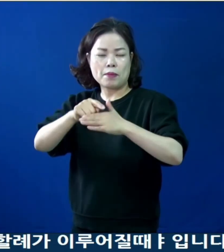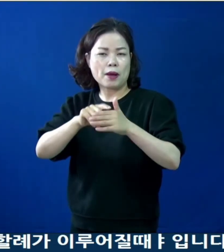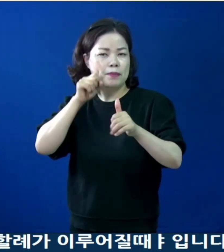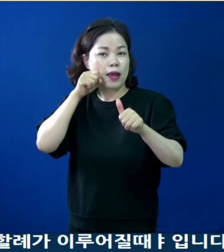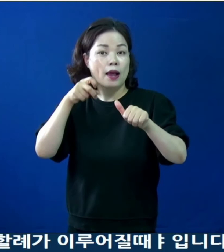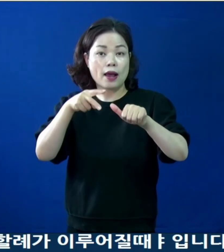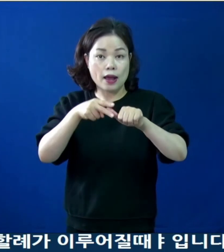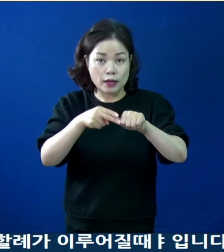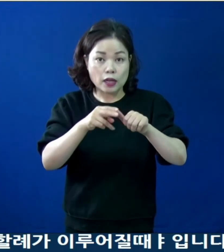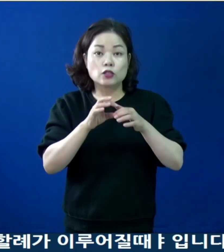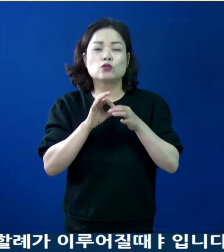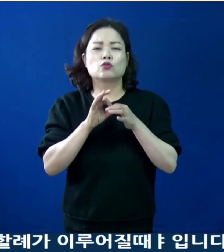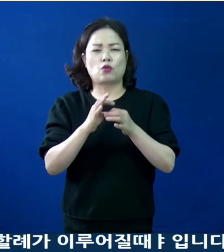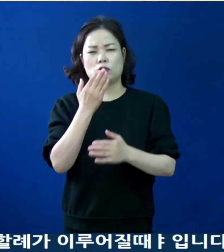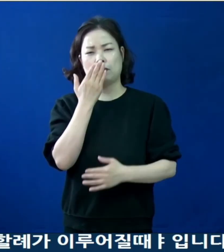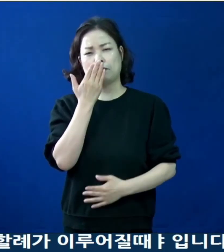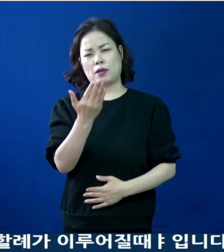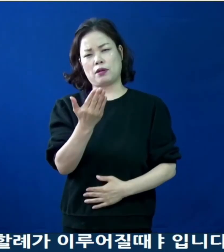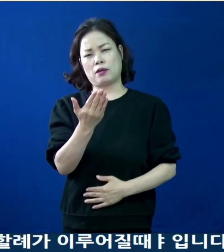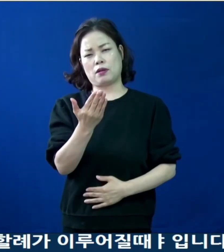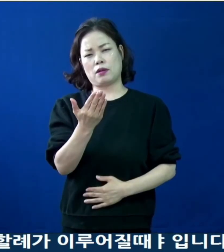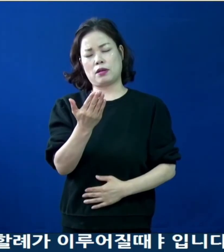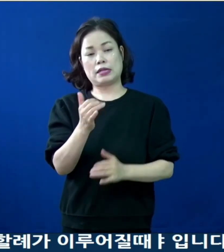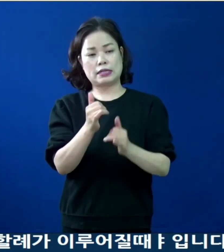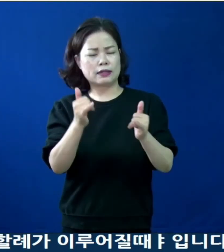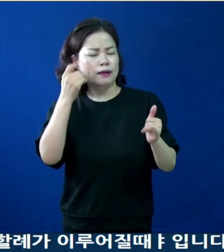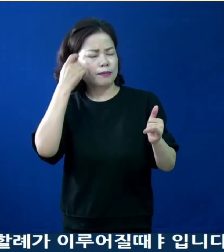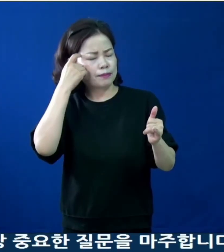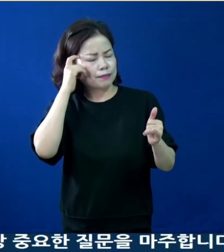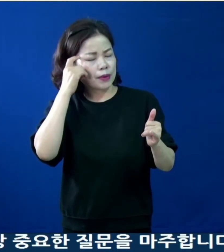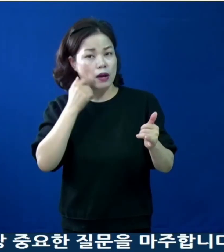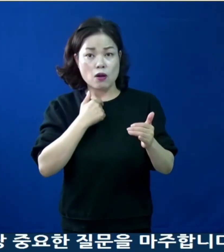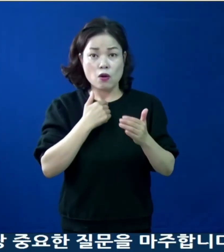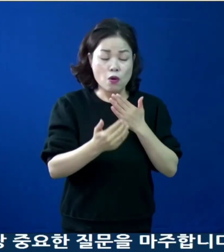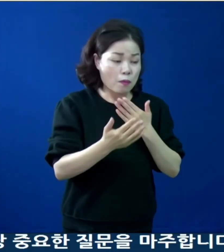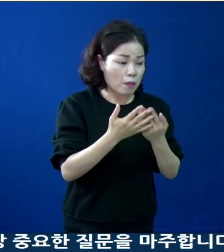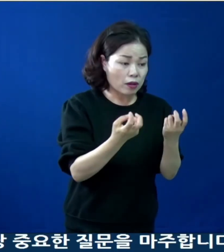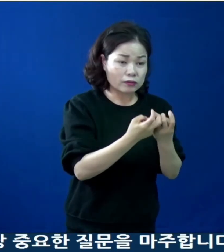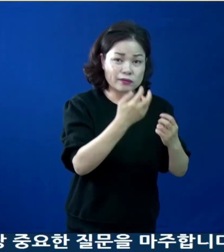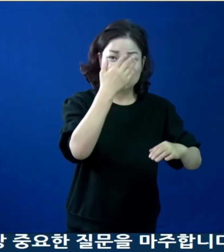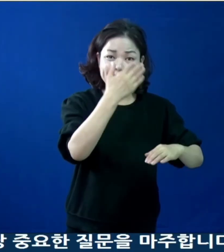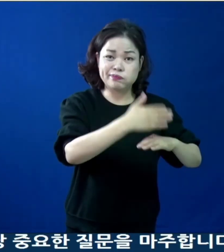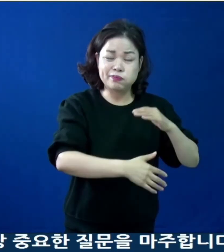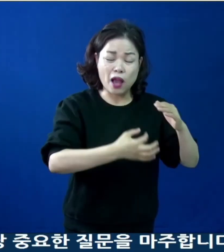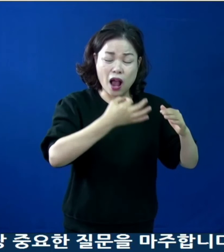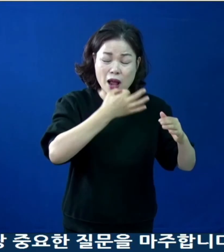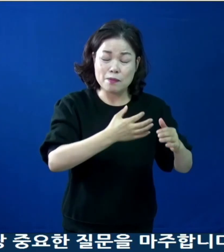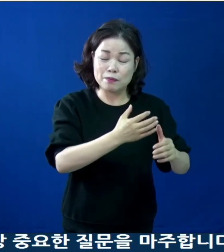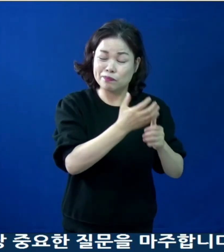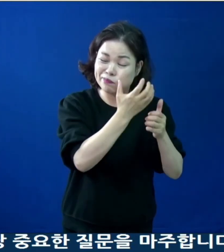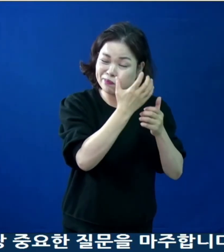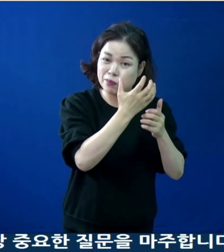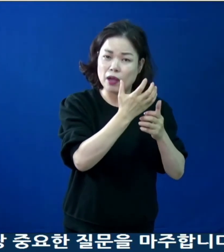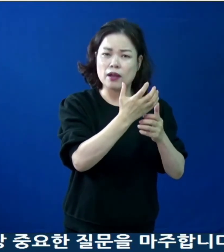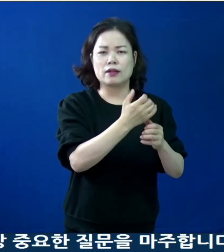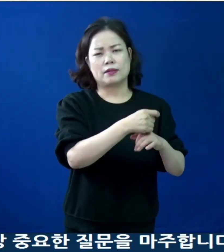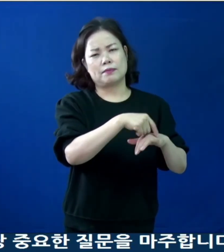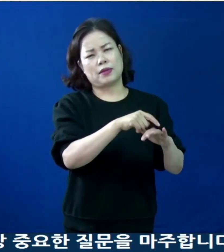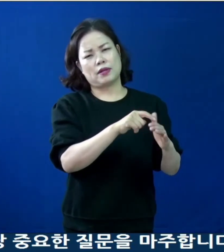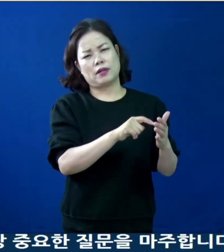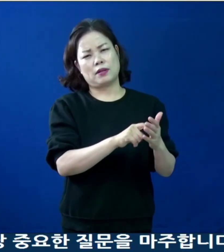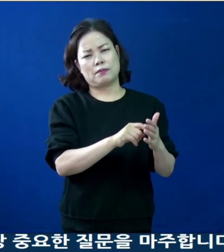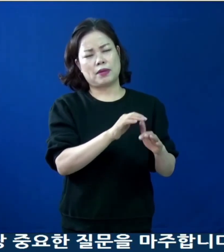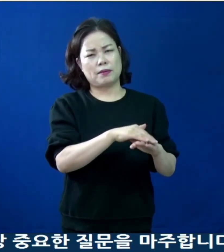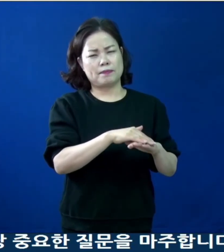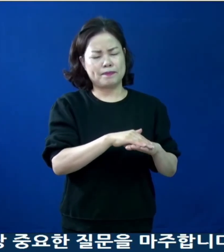할례를 통해서만 가능합니다. 인간의 생각과 경험과 방법과 판단과 욕망을 붙잡고자 하는 이 마음의